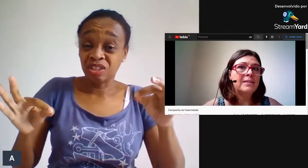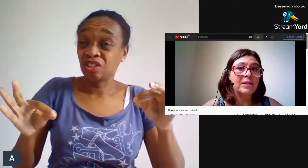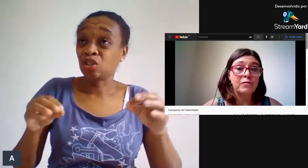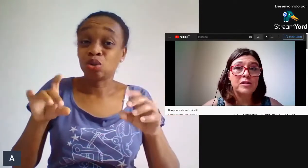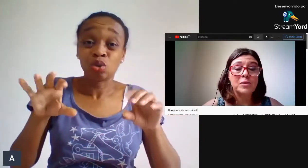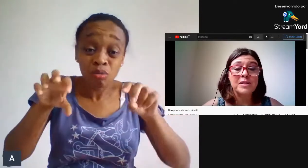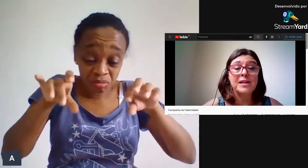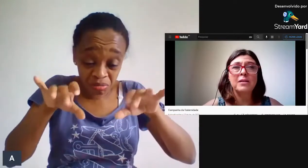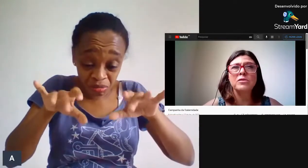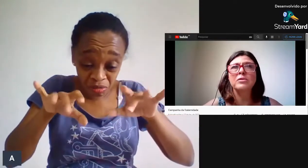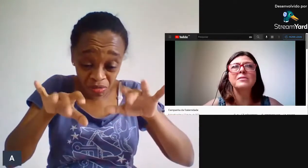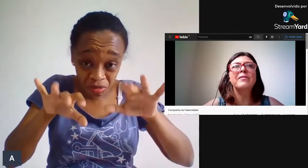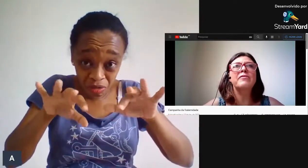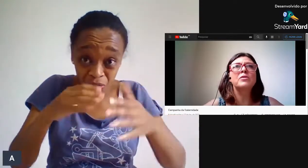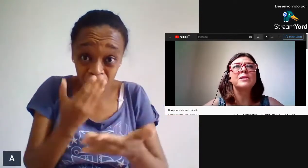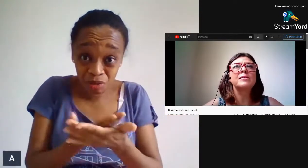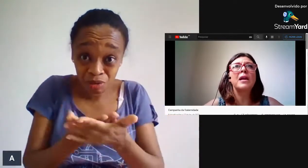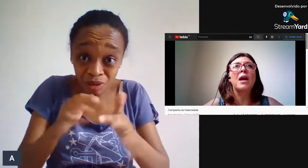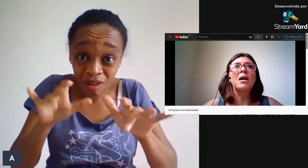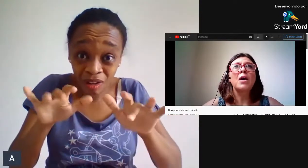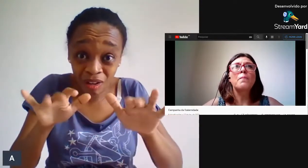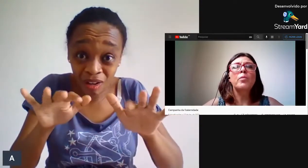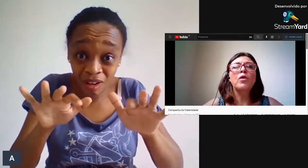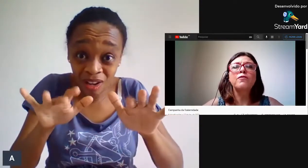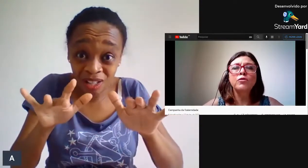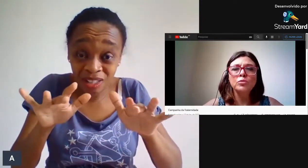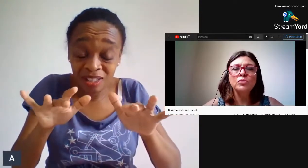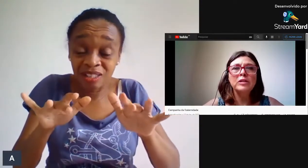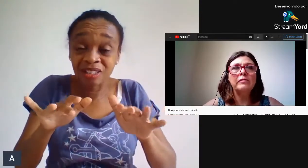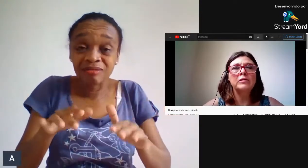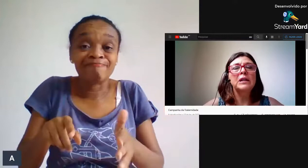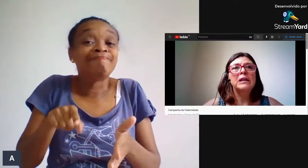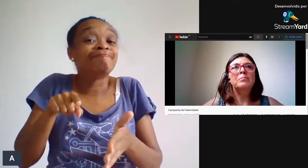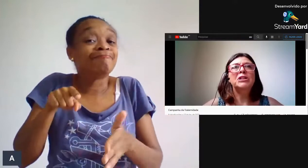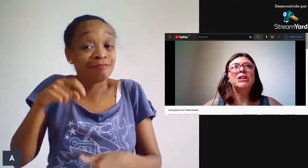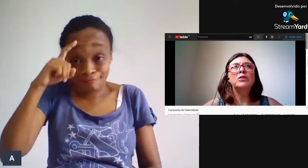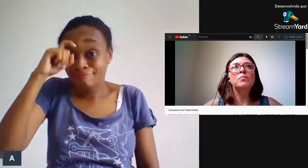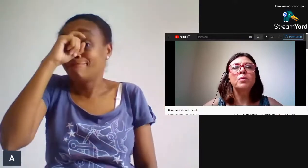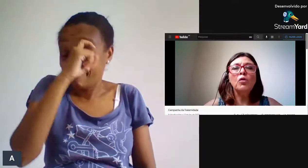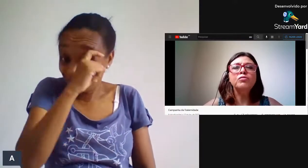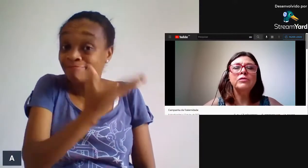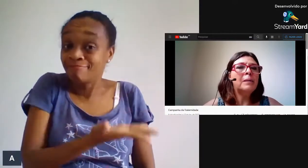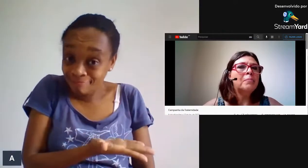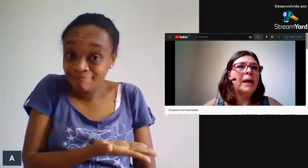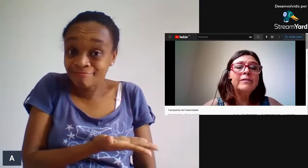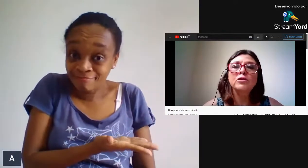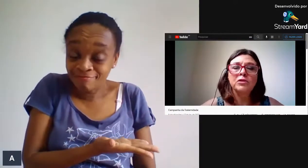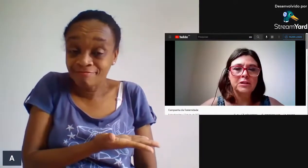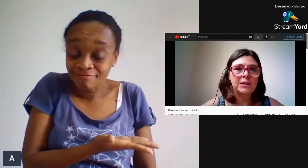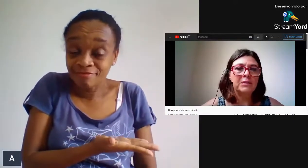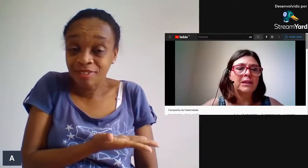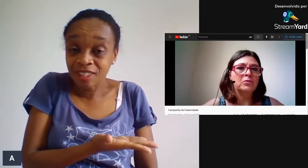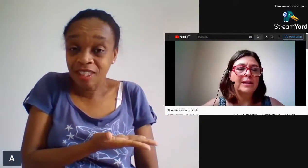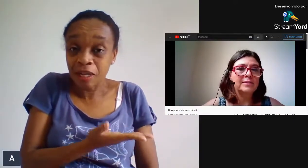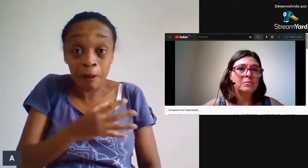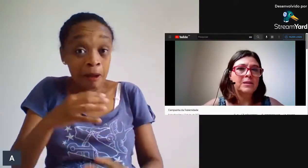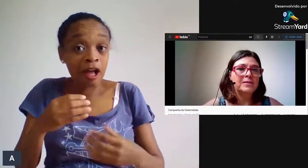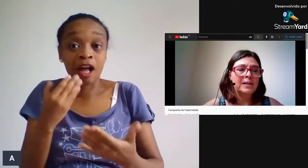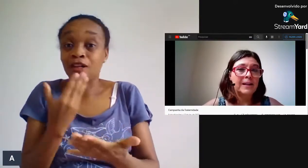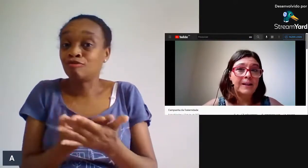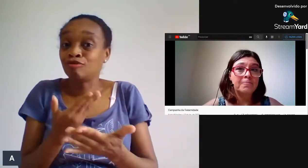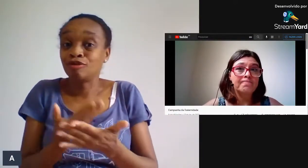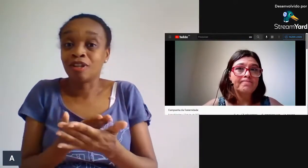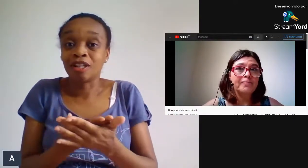ninguém esperava que fosse acontecer. Então, são desafios assim profundos que mexeram profundamente no sistema da